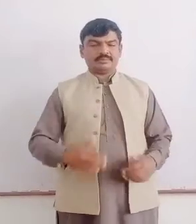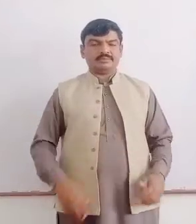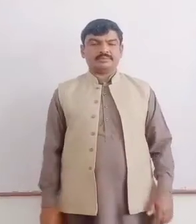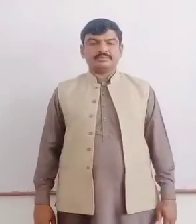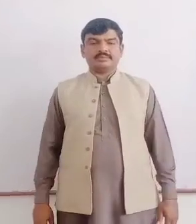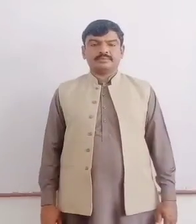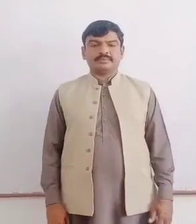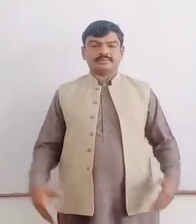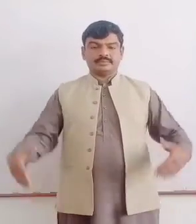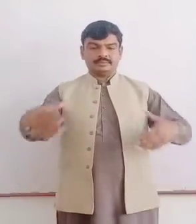صلح،